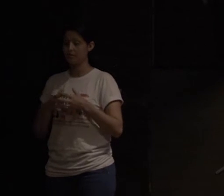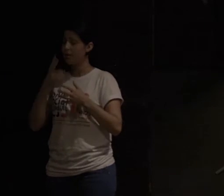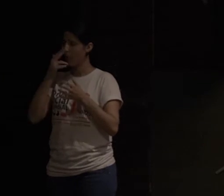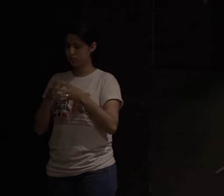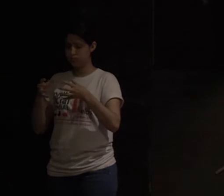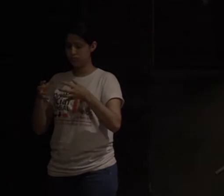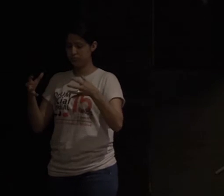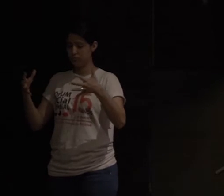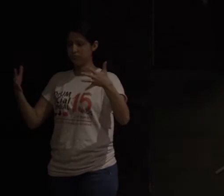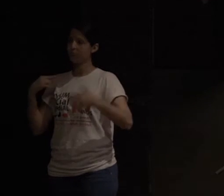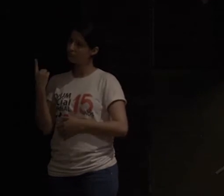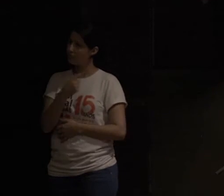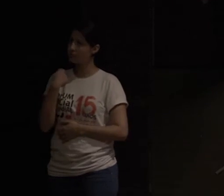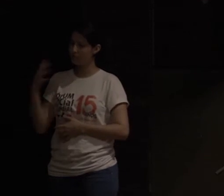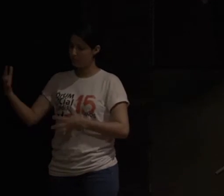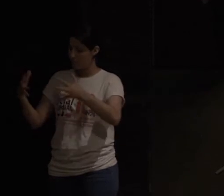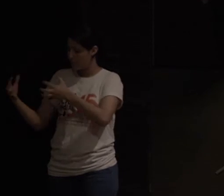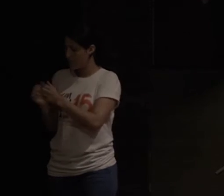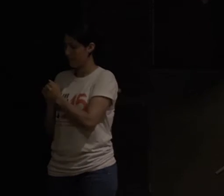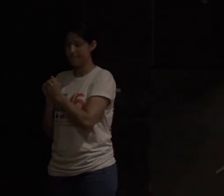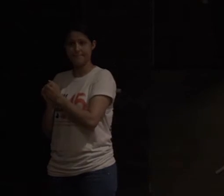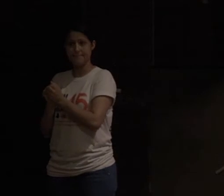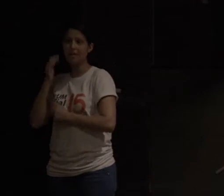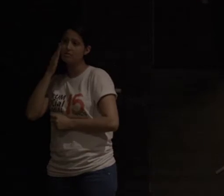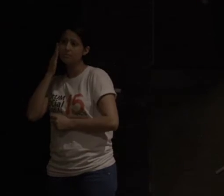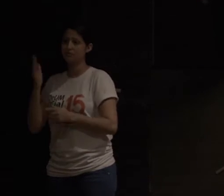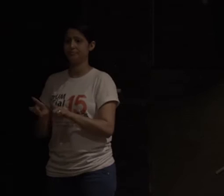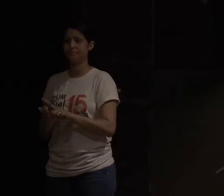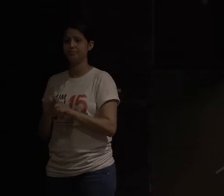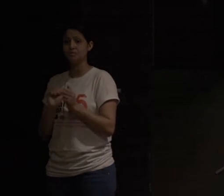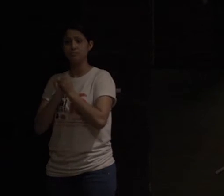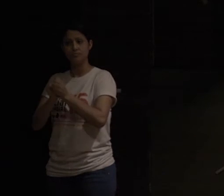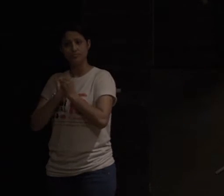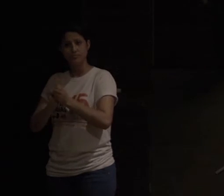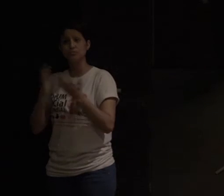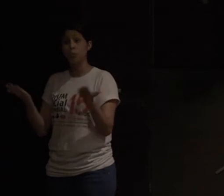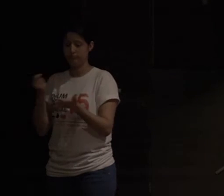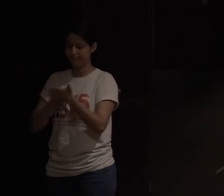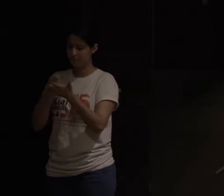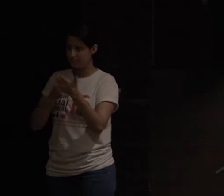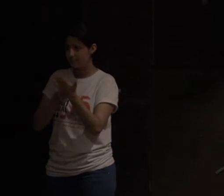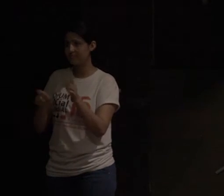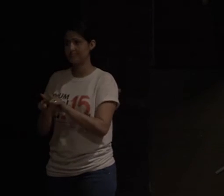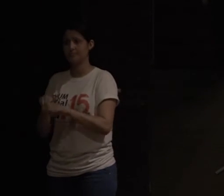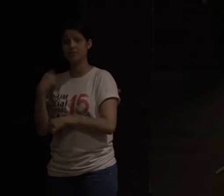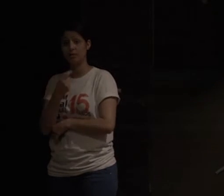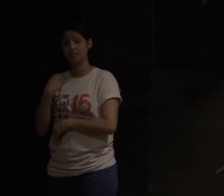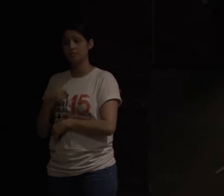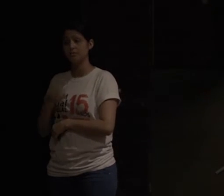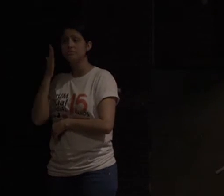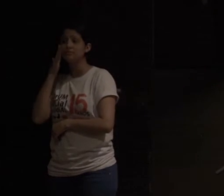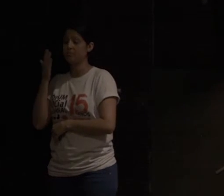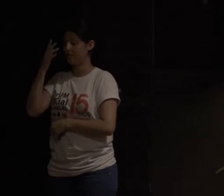aí. E nós temos que juntar os saberes. Nós temos que juntar para as lutas do tempo de hoje, nós precisamos do saber académico e